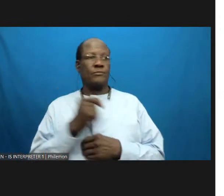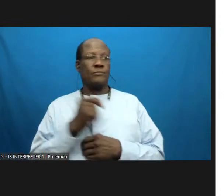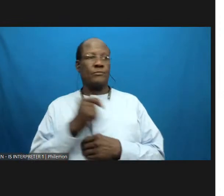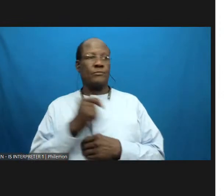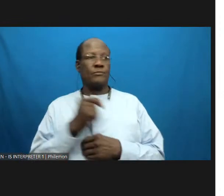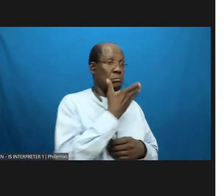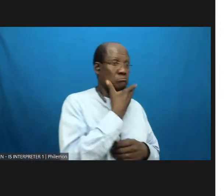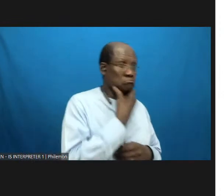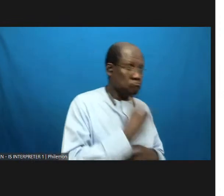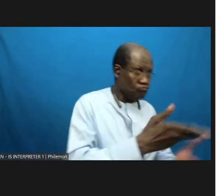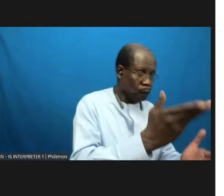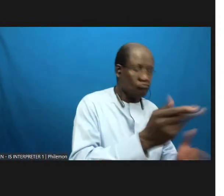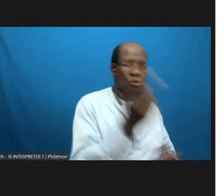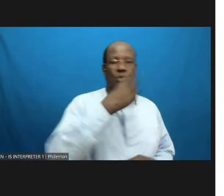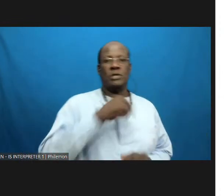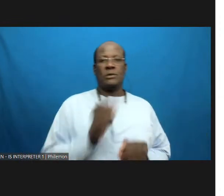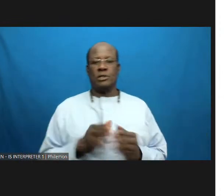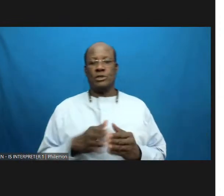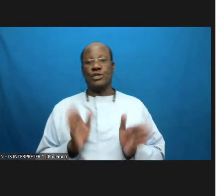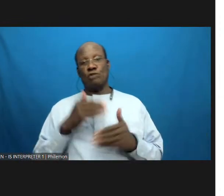nous allons démarrer.